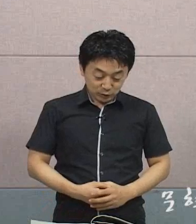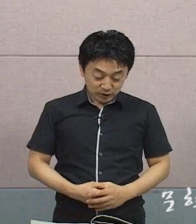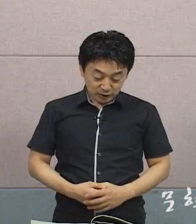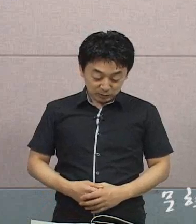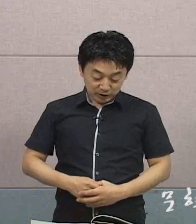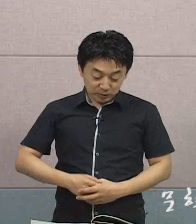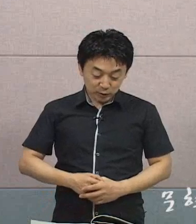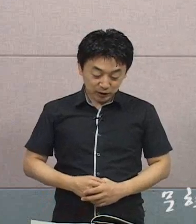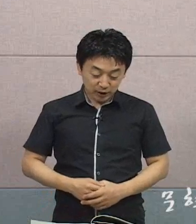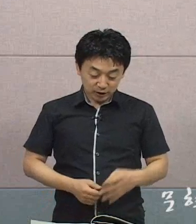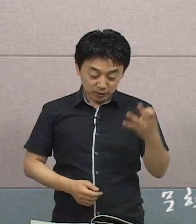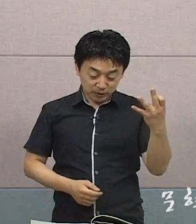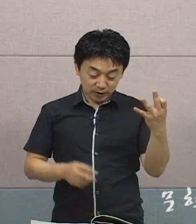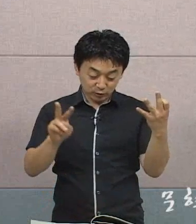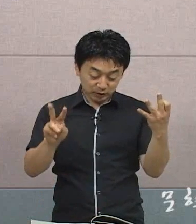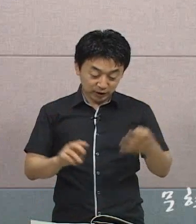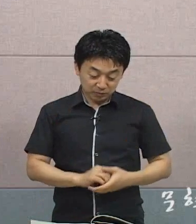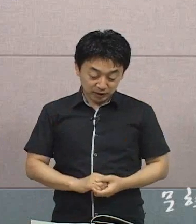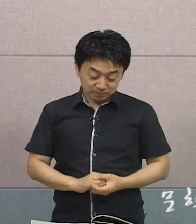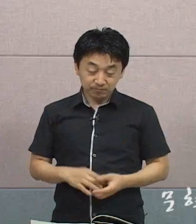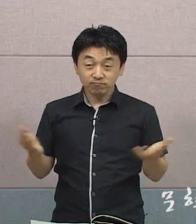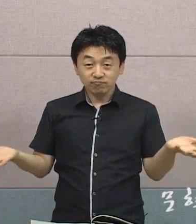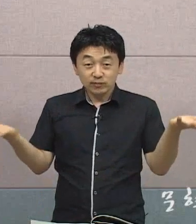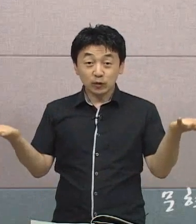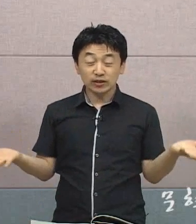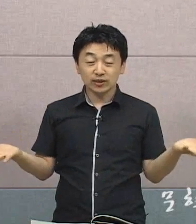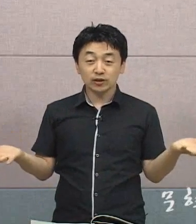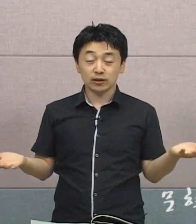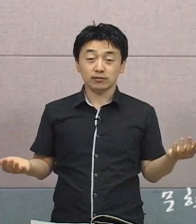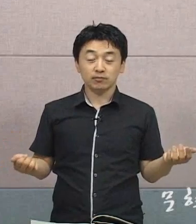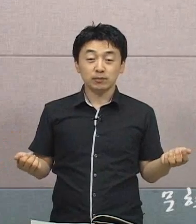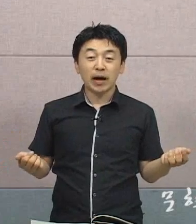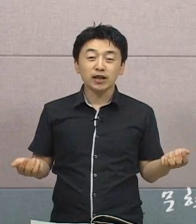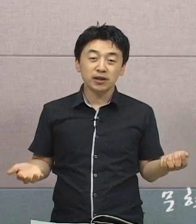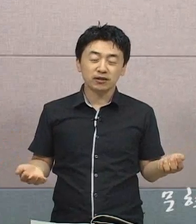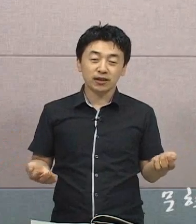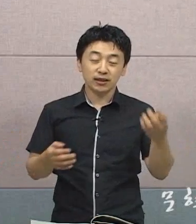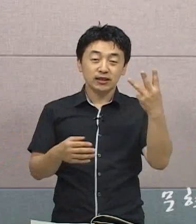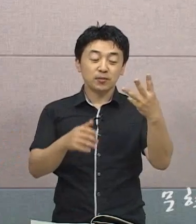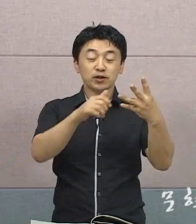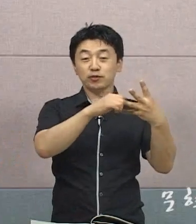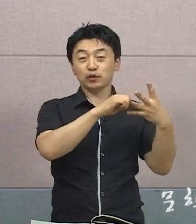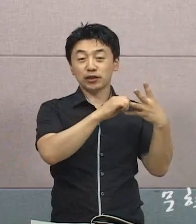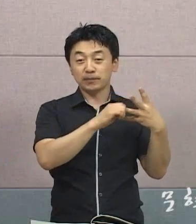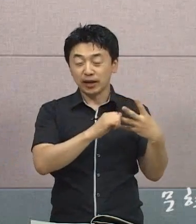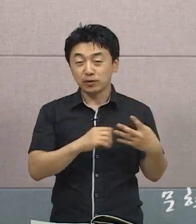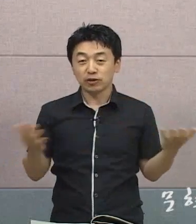번째 단어입니다. 14페이지의 두 번째 단어입니다. 똑같은 단어죠. 마임이에요. 세 번째 부류에 속하는 마임이고요.